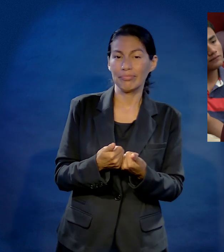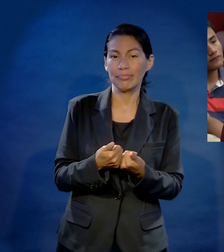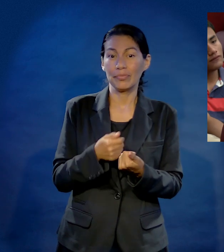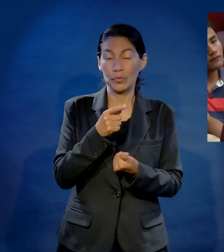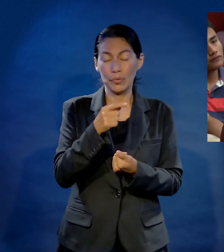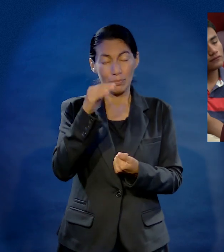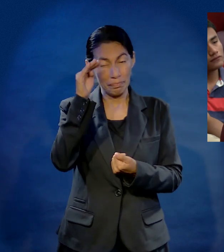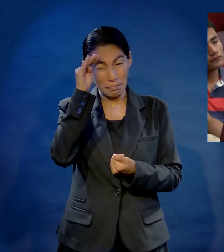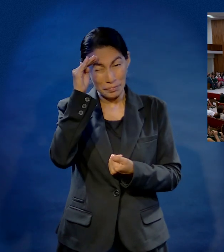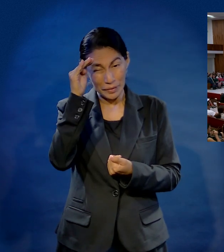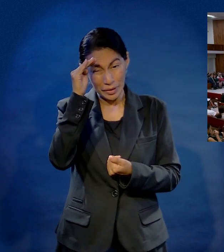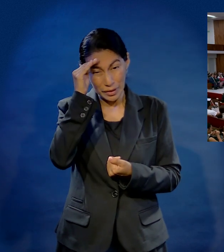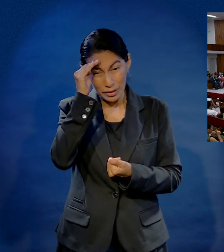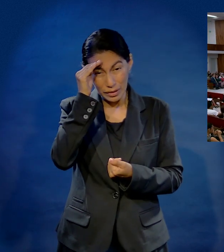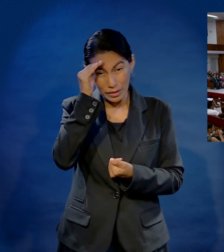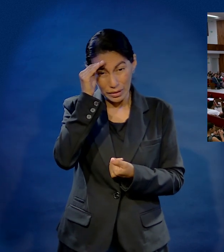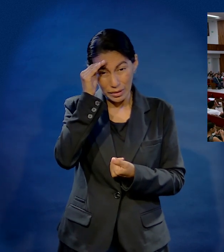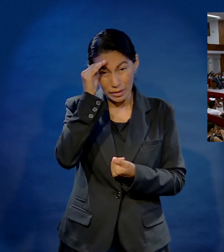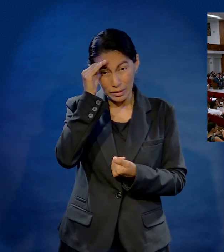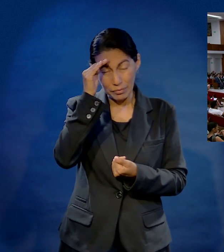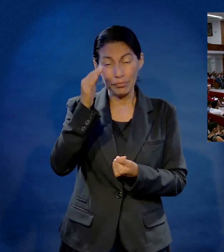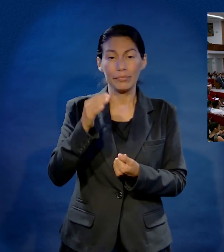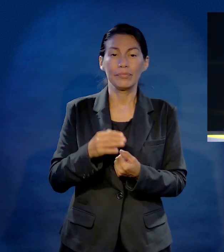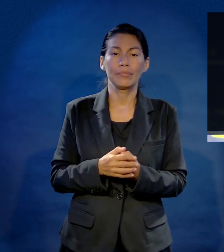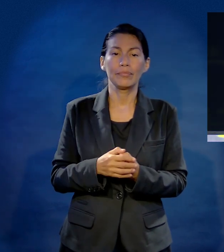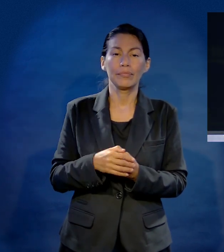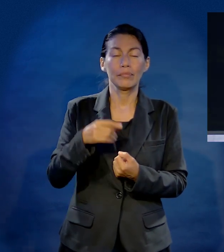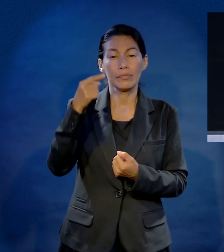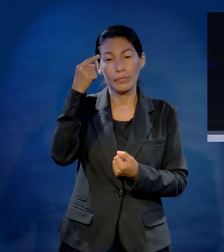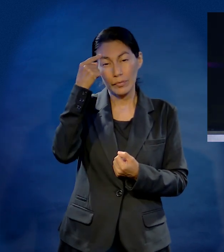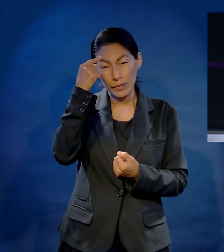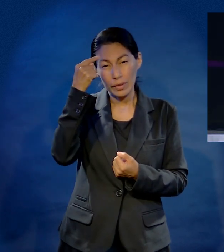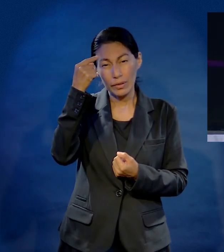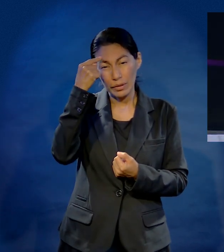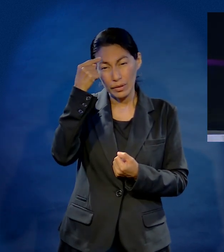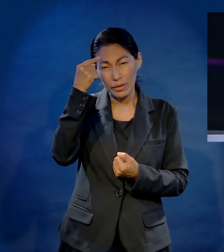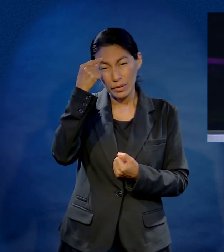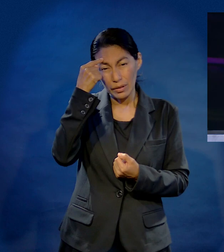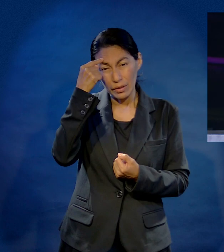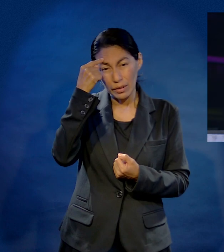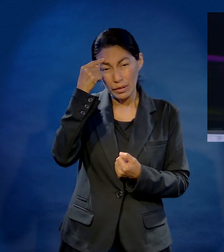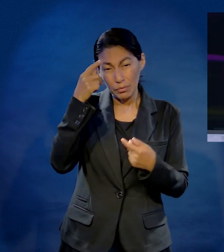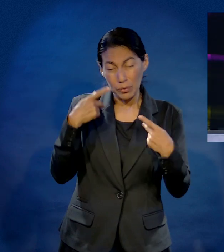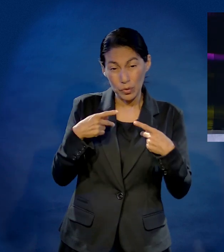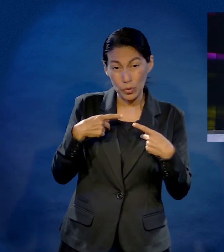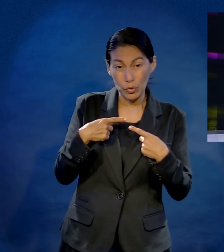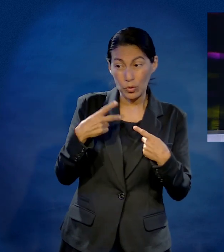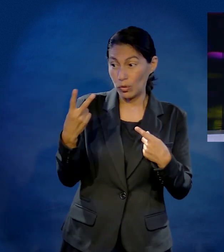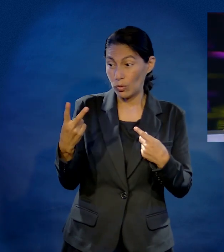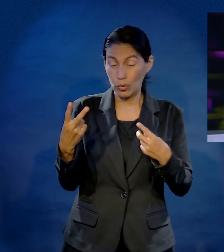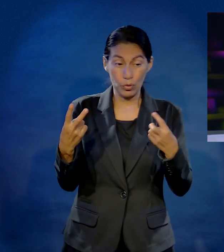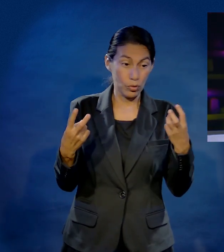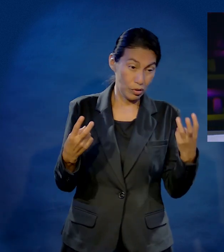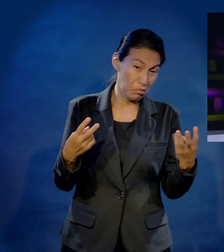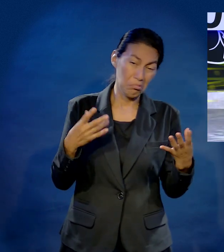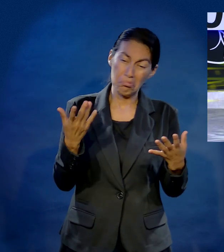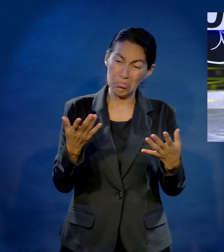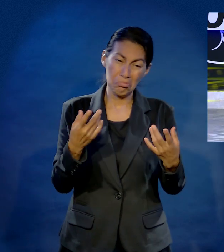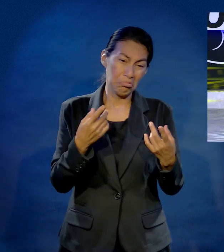lo más crítica posible, tienes que ser lo más crítico posible. Si es necesario, buscar el apoyo